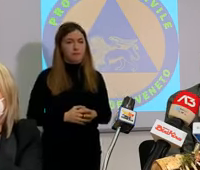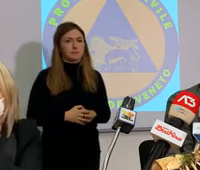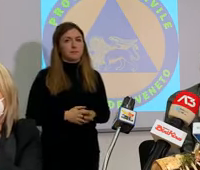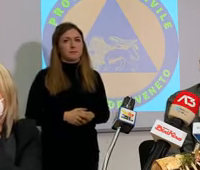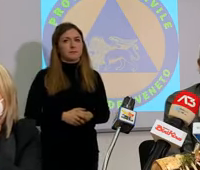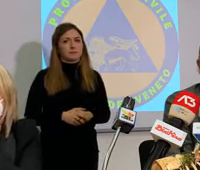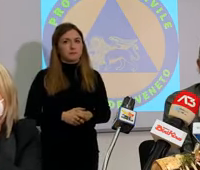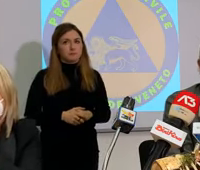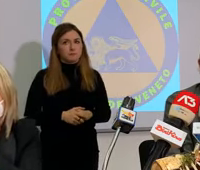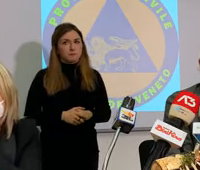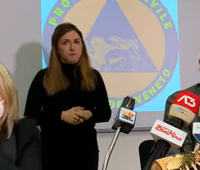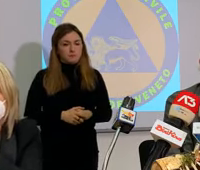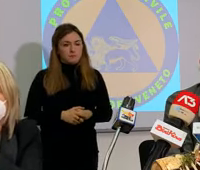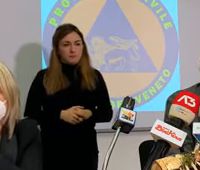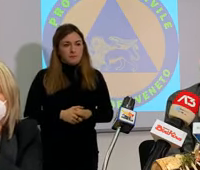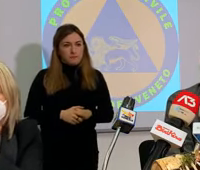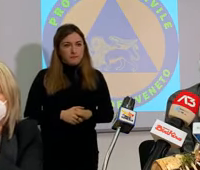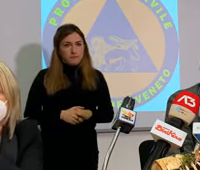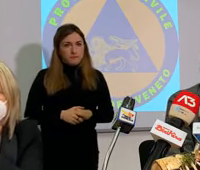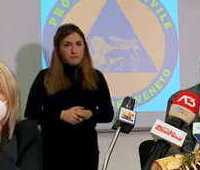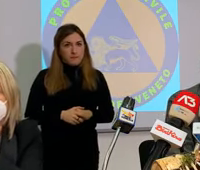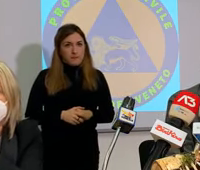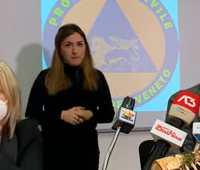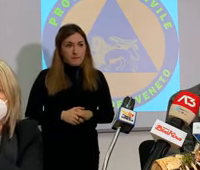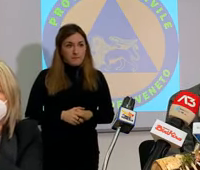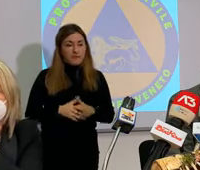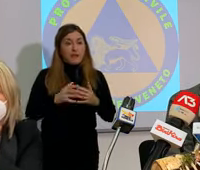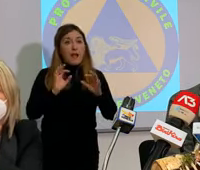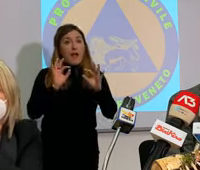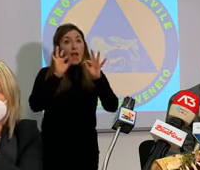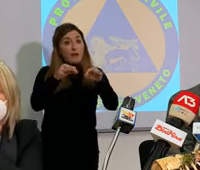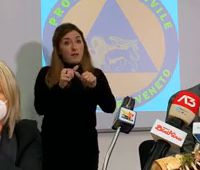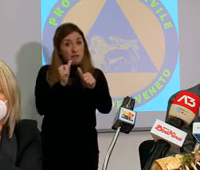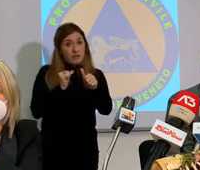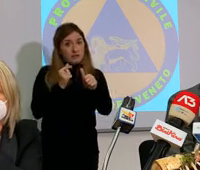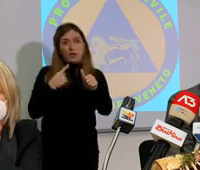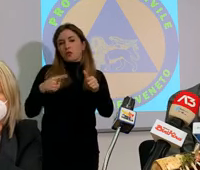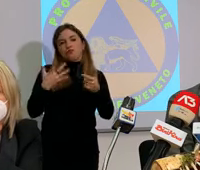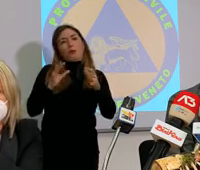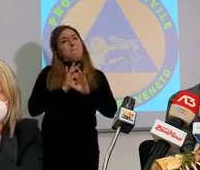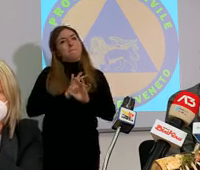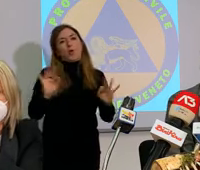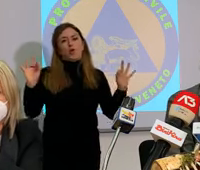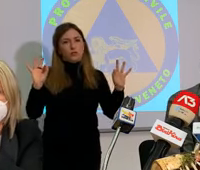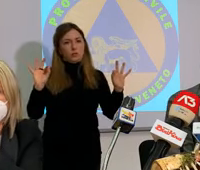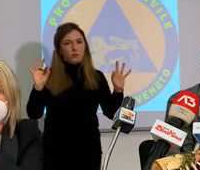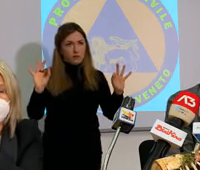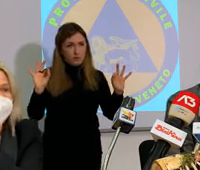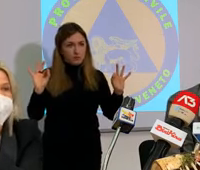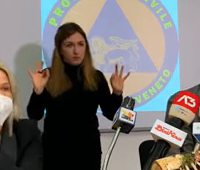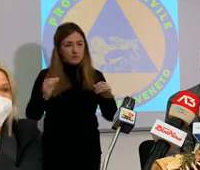capite che se se arrivasse anche prima noi siamo attrezzati per riuscire a partire prima considerate che noi a differenza di tante